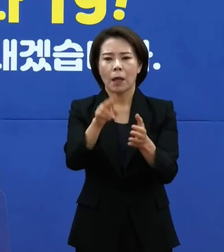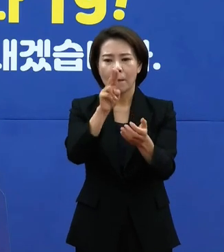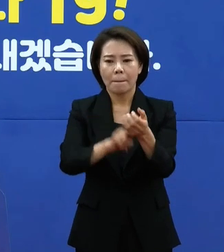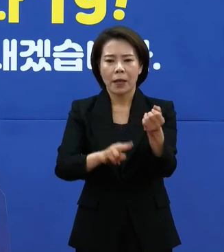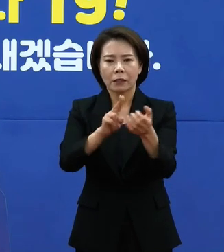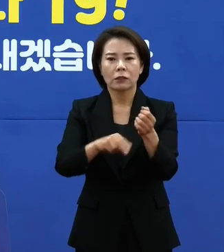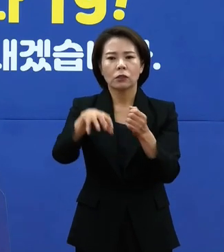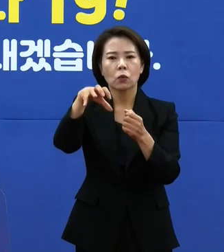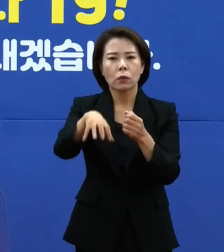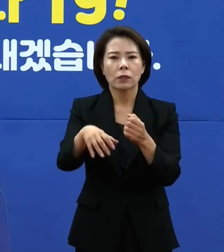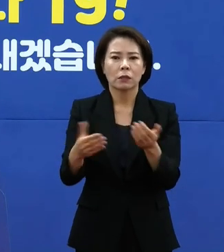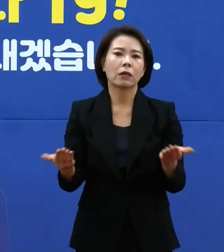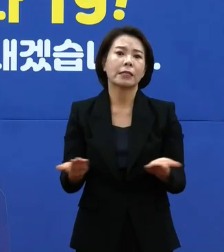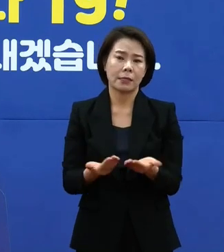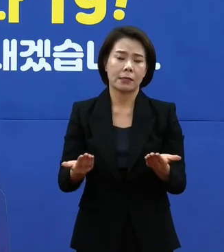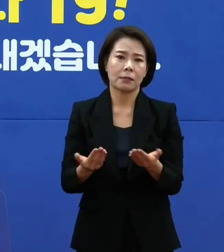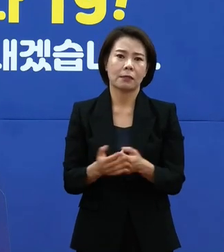것으로 확인이 되었습니다.